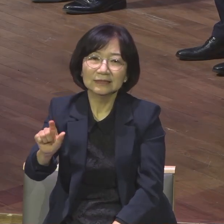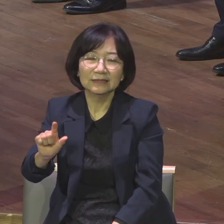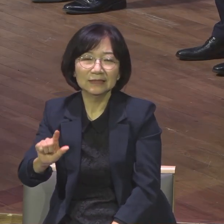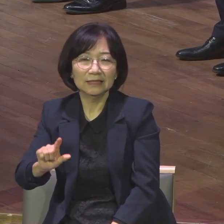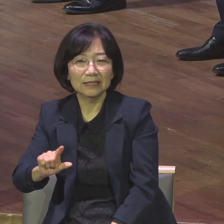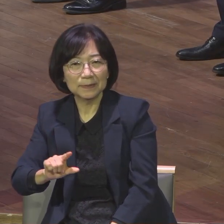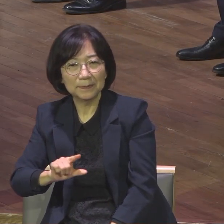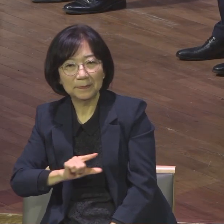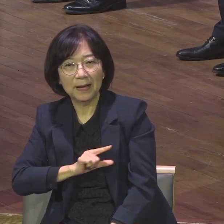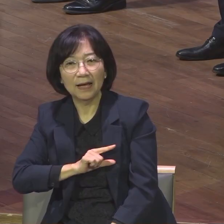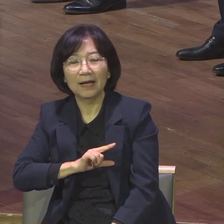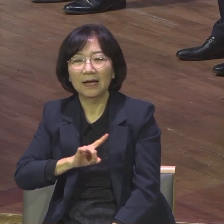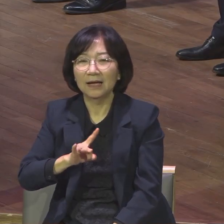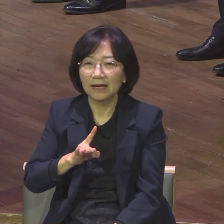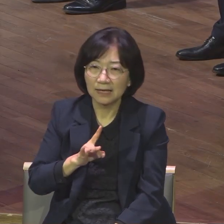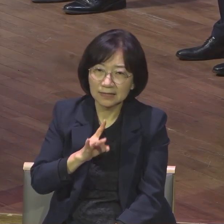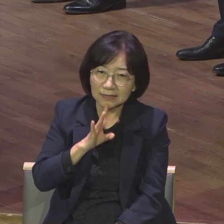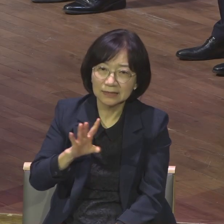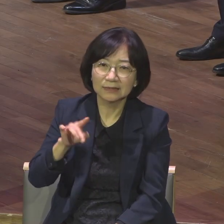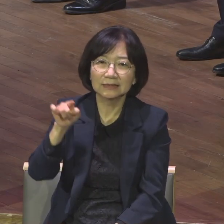그